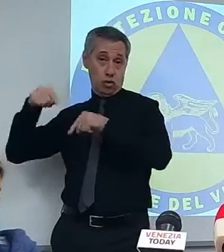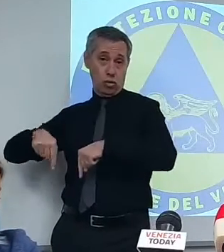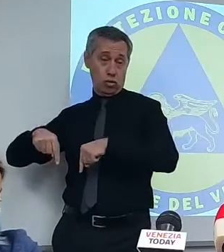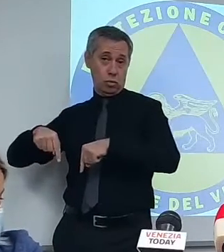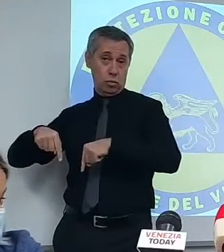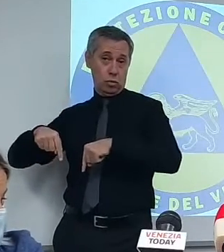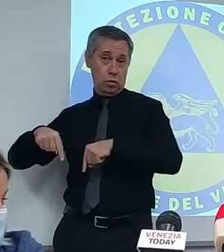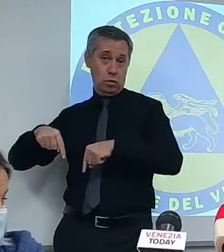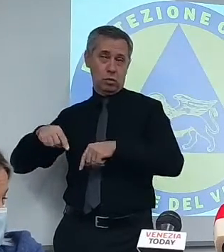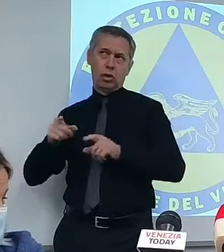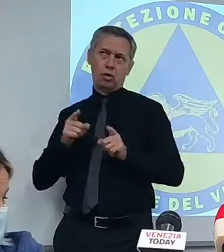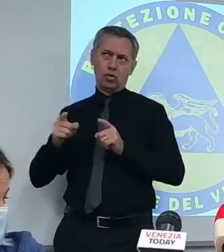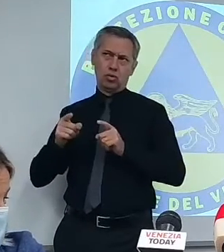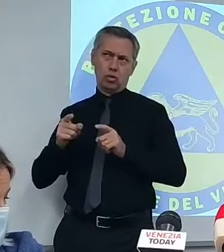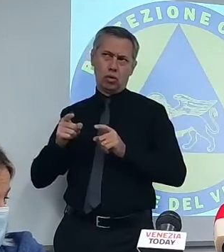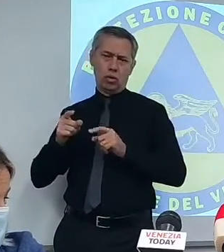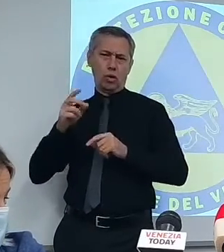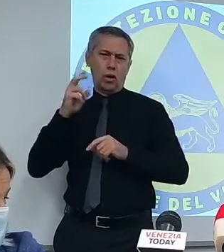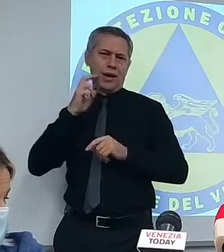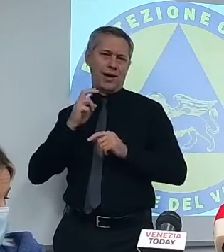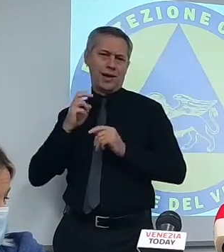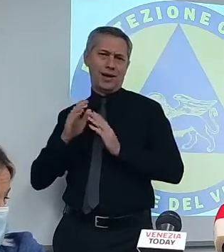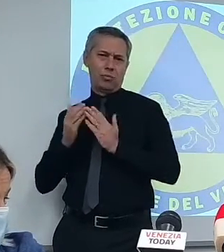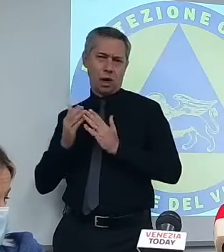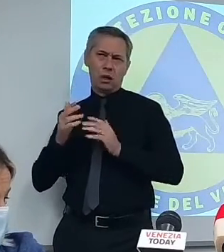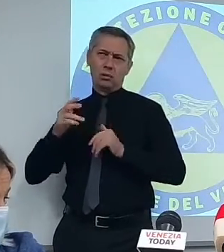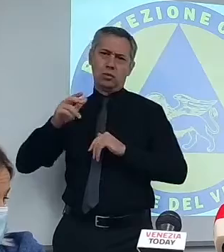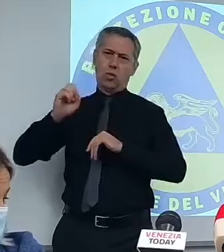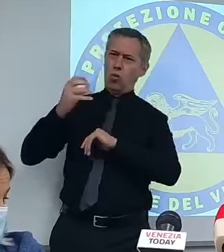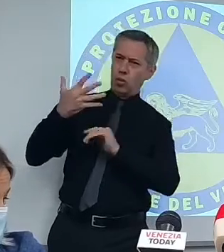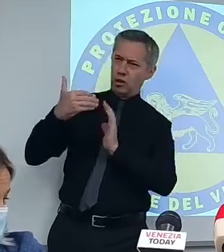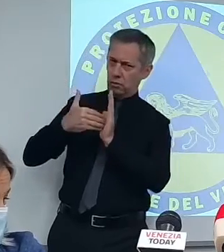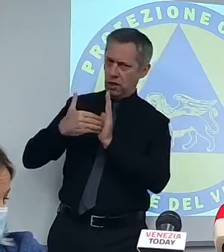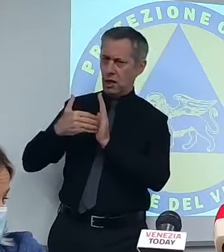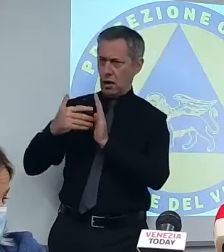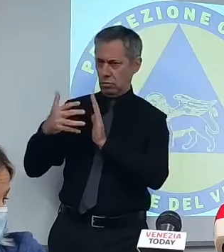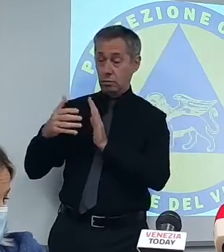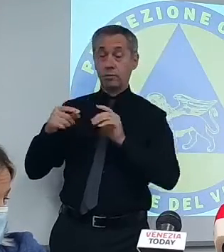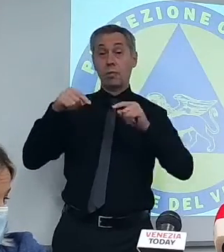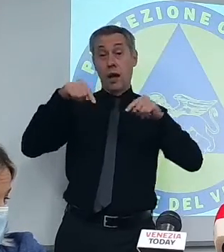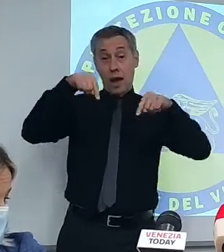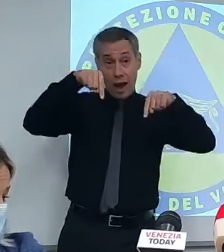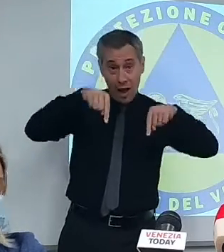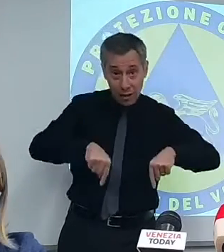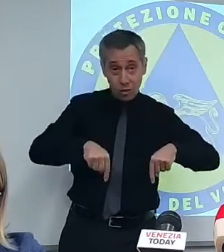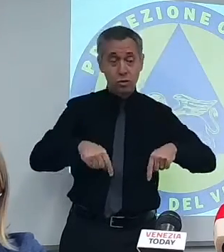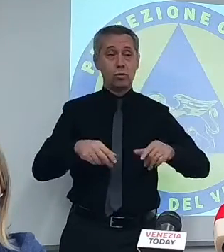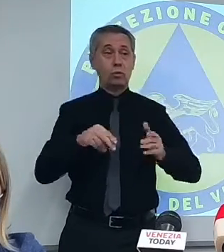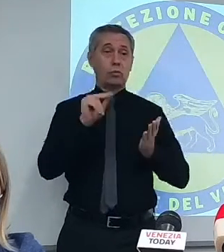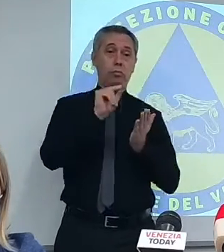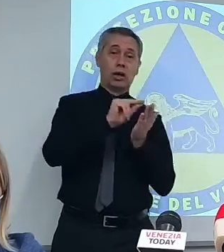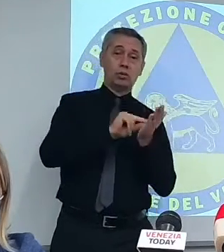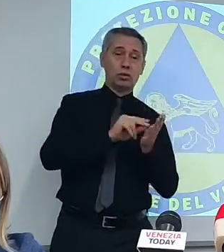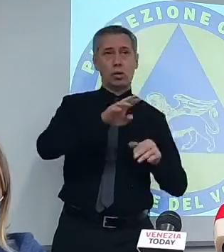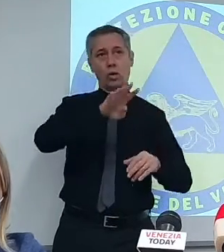con tanti casi asintomatici avverte il presidente zaia l'ondata dal punto di vista ospedaliero non è pesante ma il virus